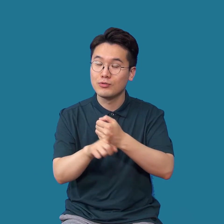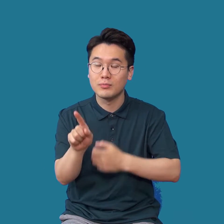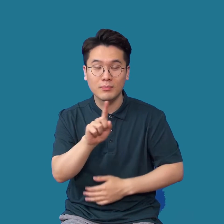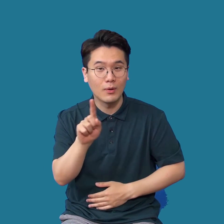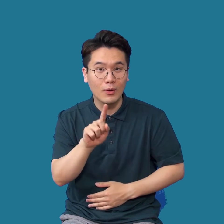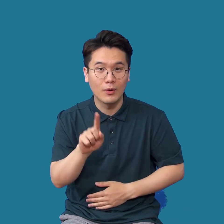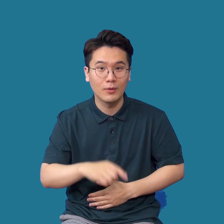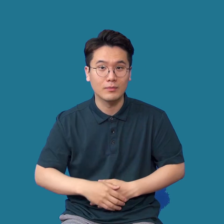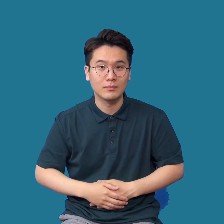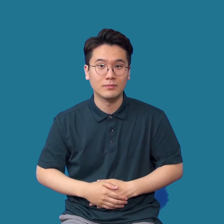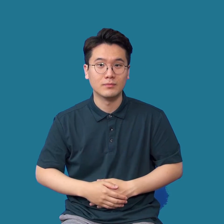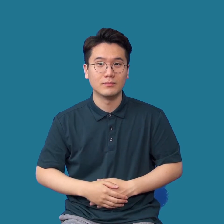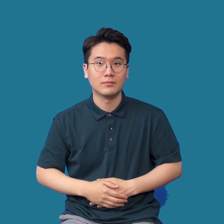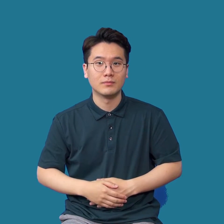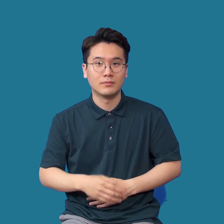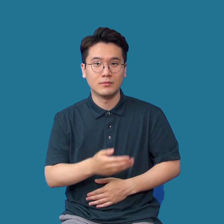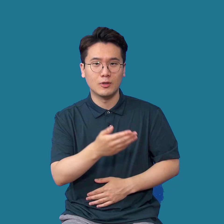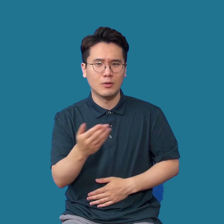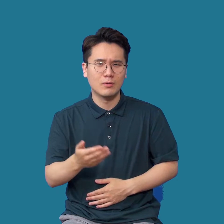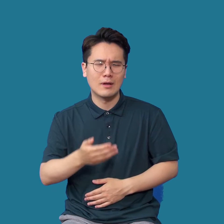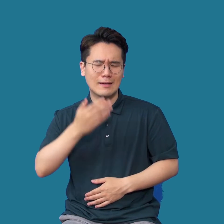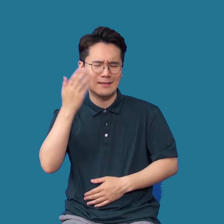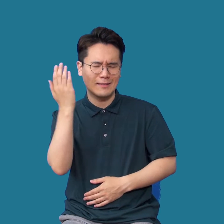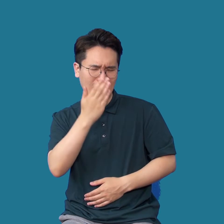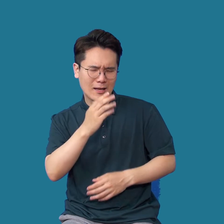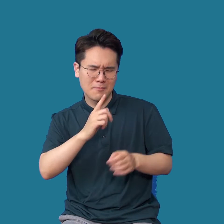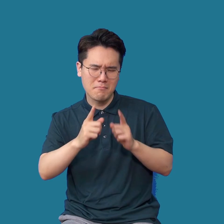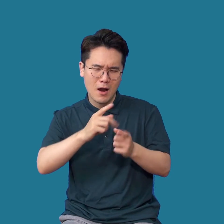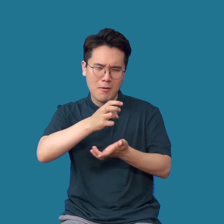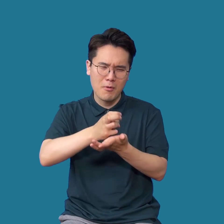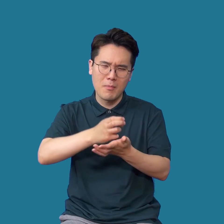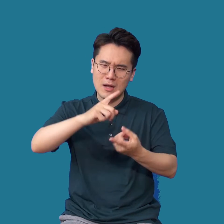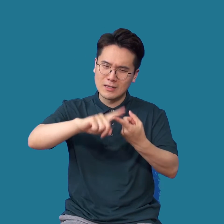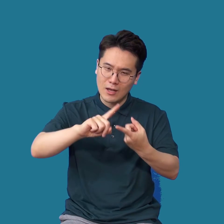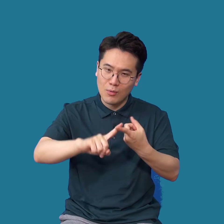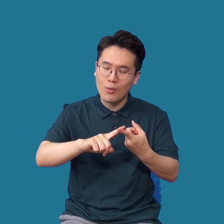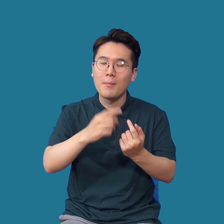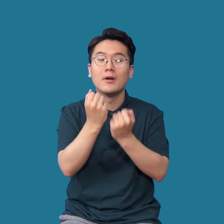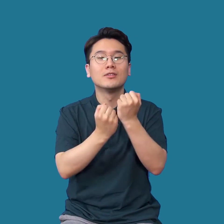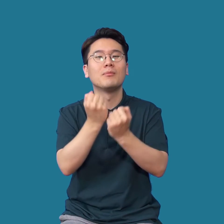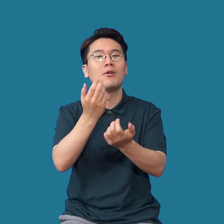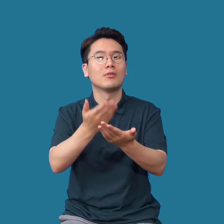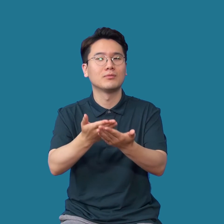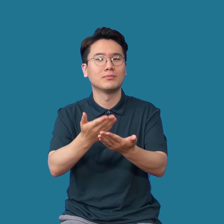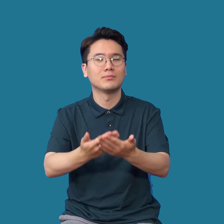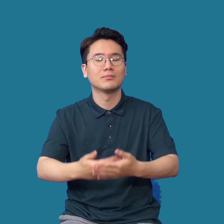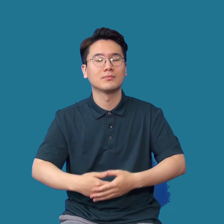한번 논리 정연하게 왜 그런지를 한번 설명을 해 보십시오.